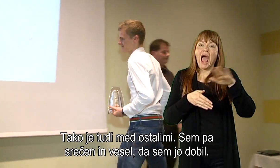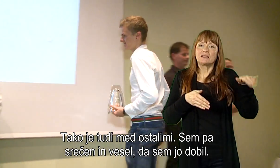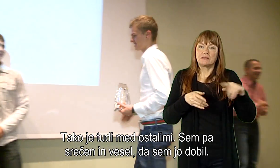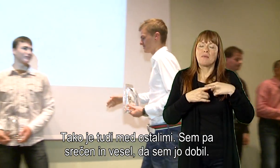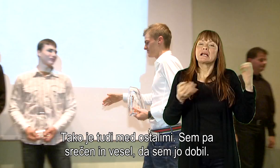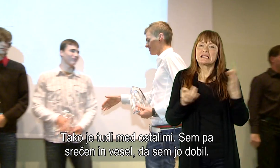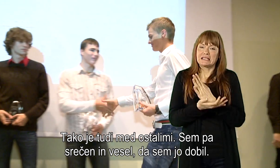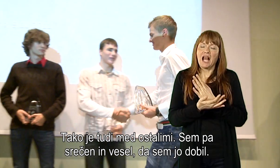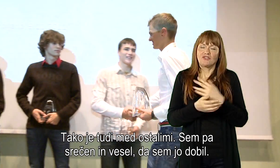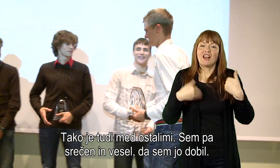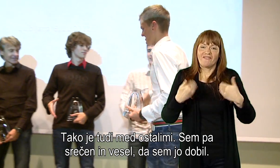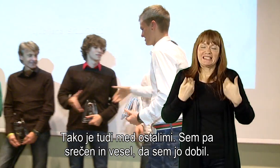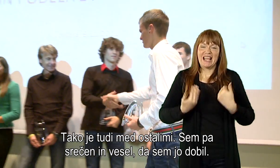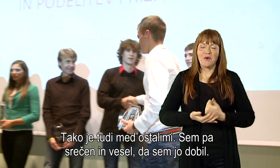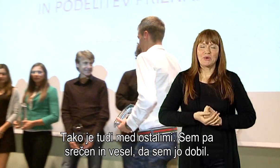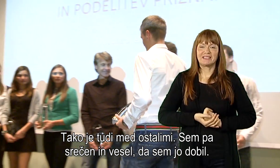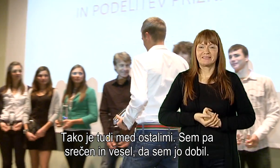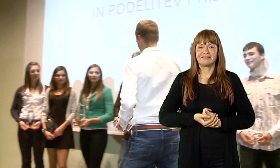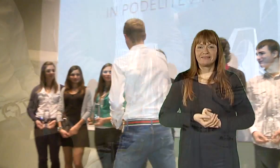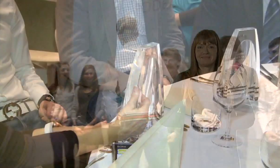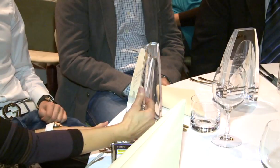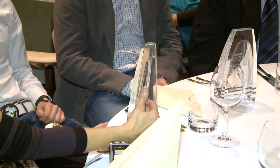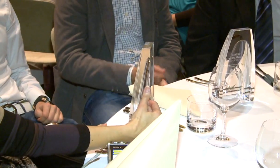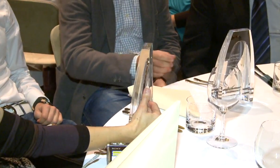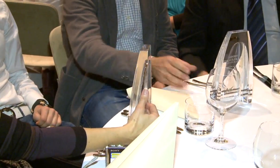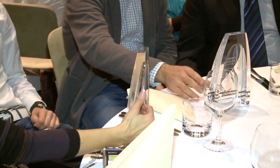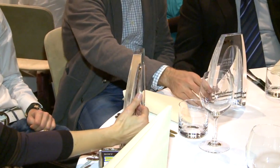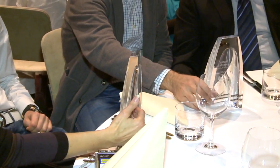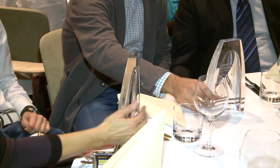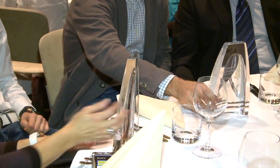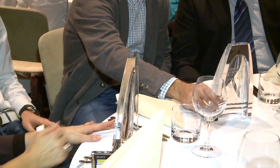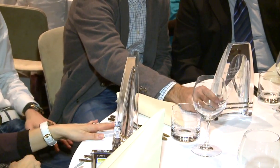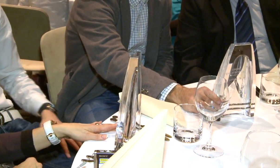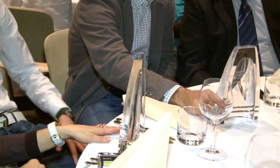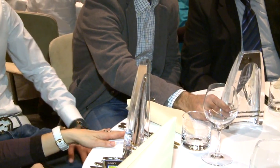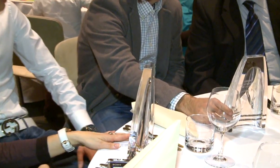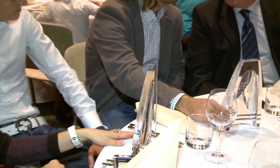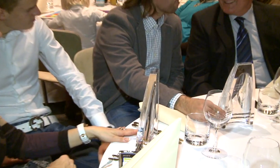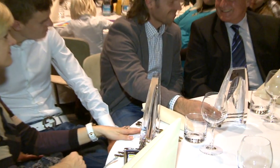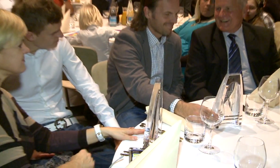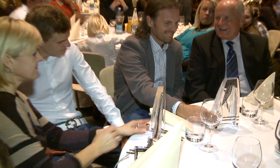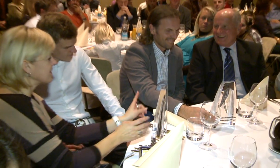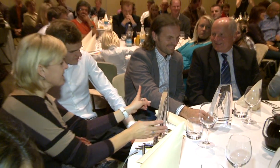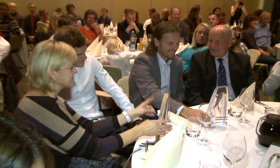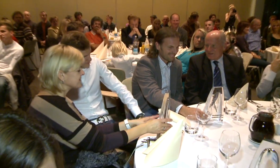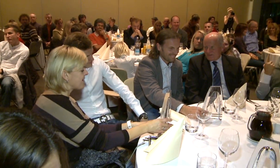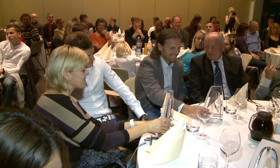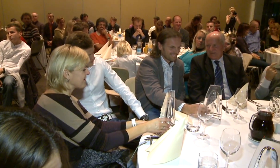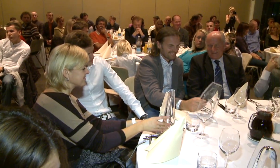ostalimi, sem pa srečen in vesel, da sem dobil. Evo po sredini, ostali na tej strani, nič